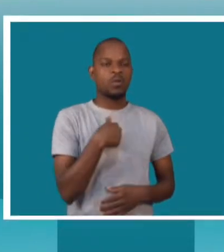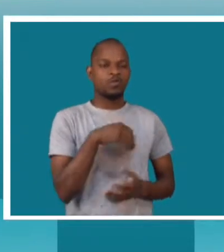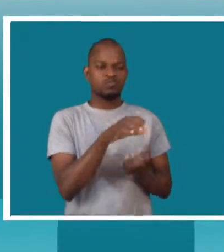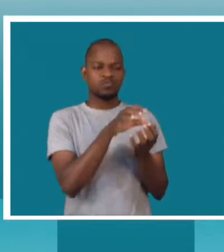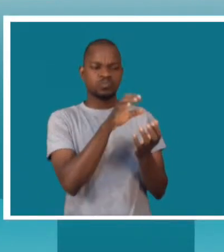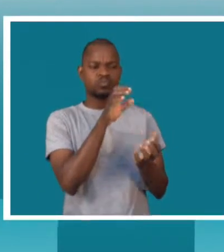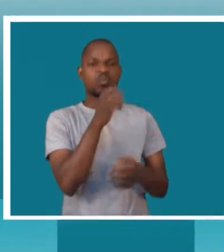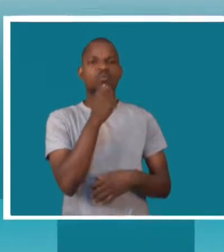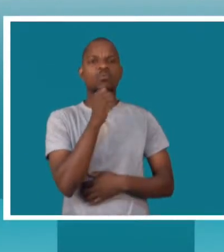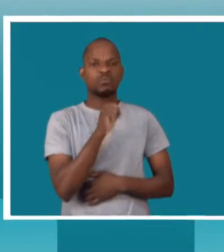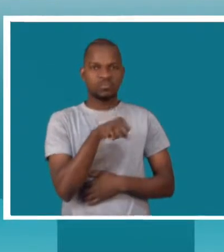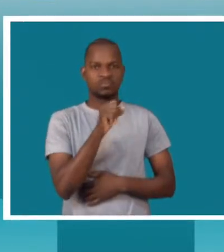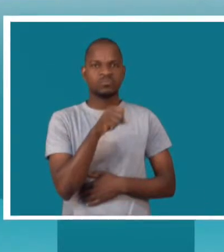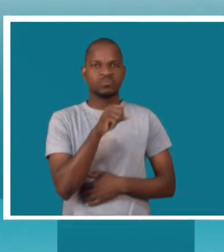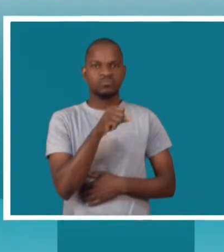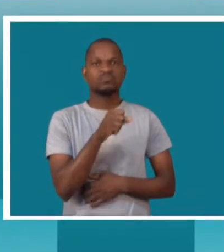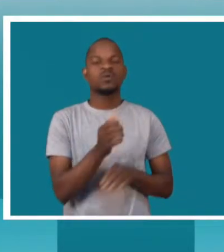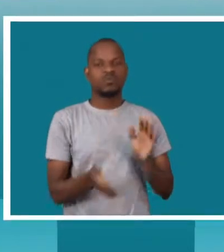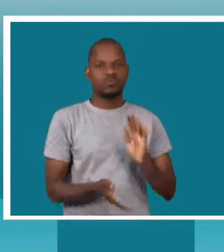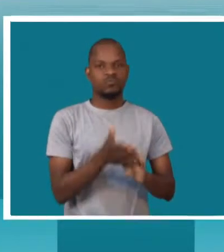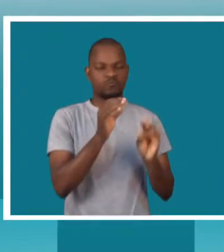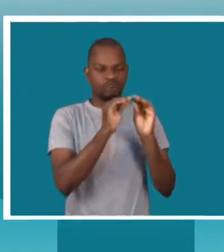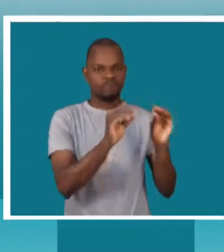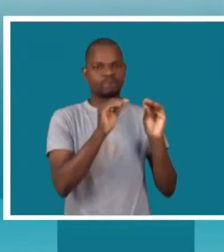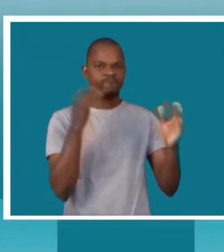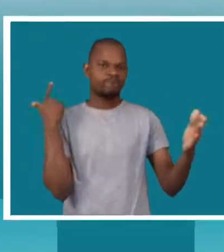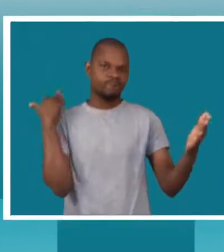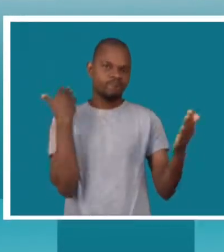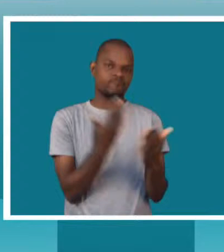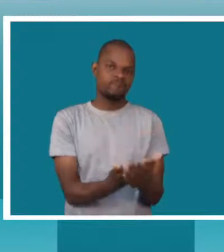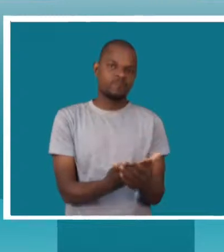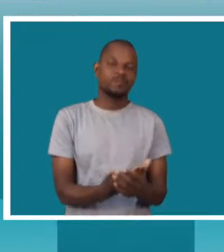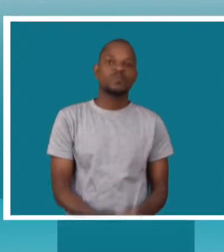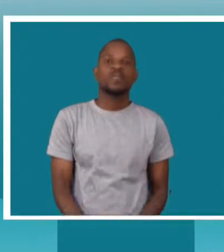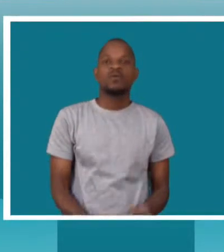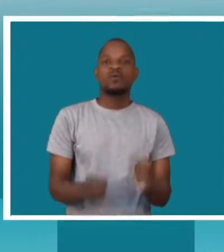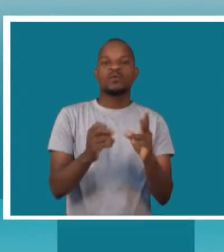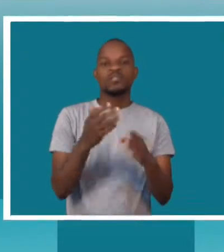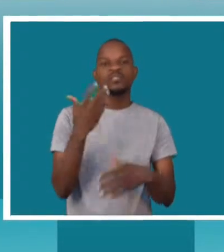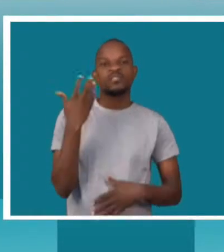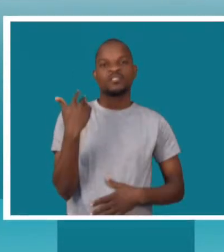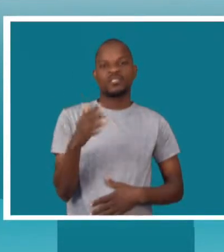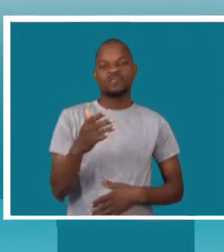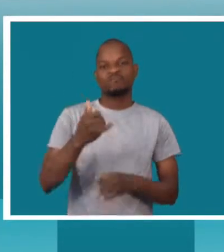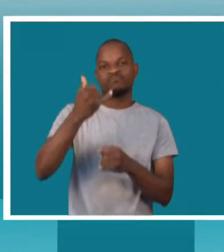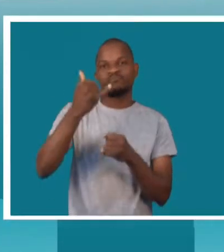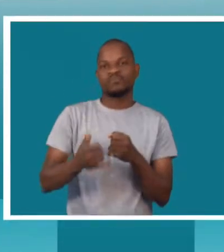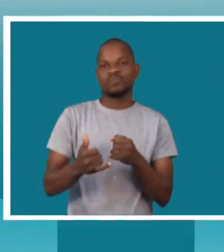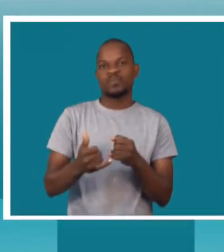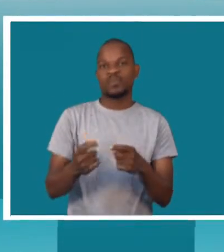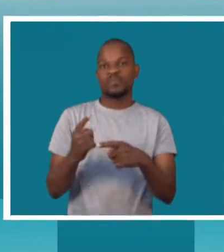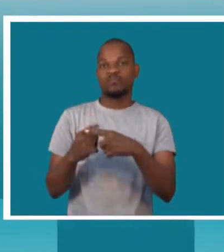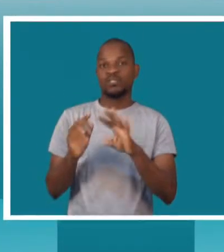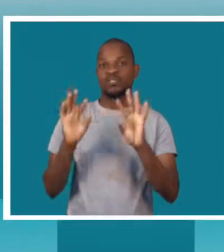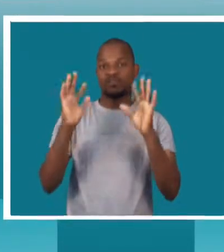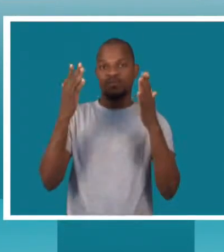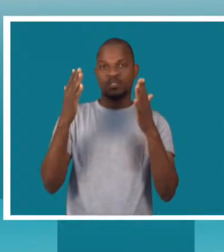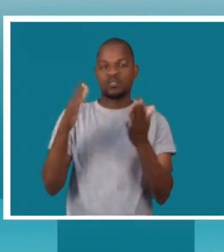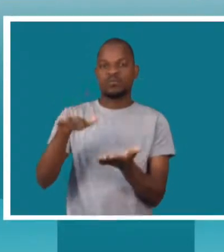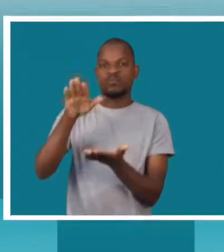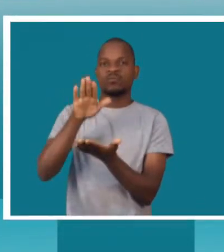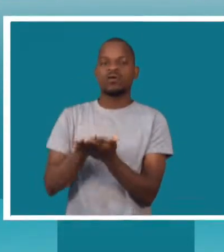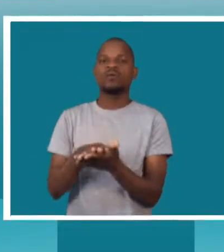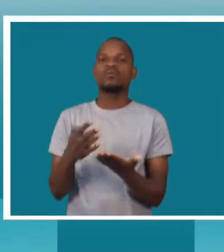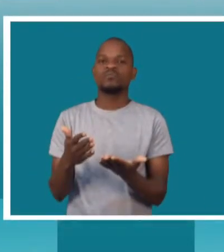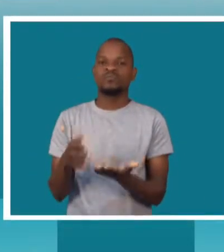foi o que me impressionou nele e desde lá comecei a trabalhar com ele até cá. Foi assim que hoje nós fizemos mais vida, a partir